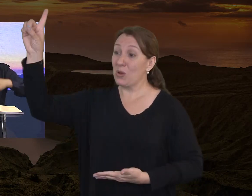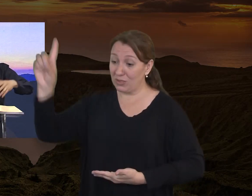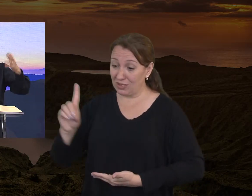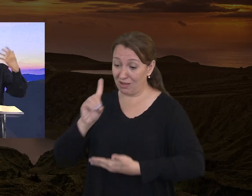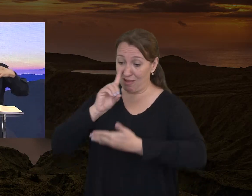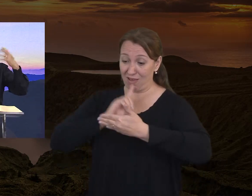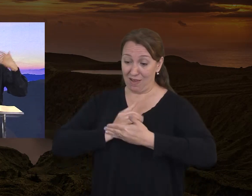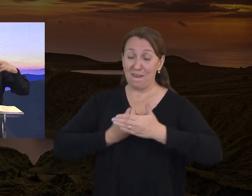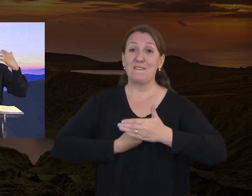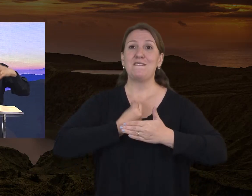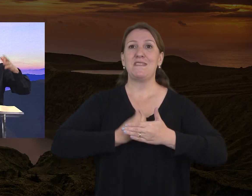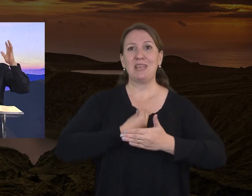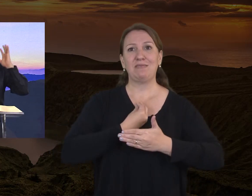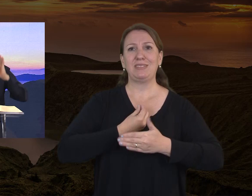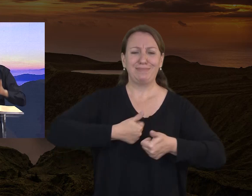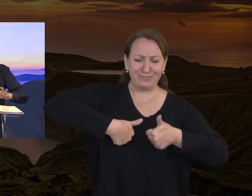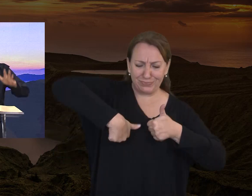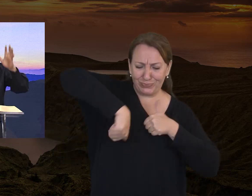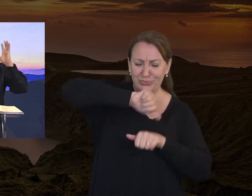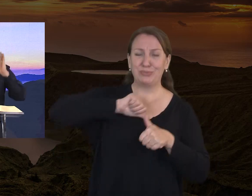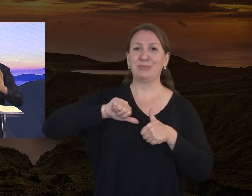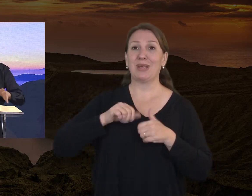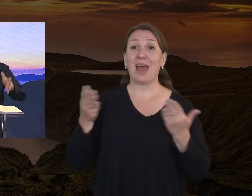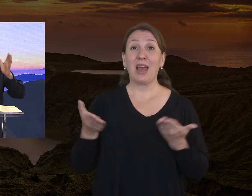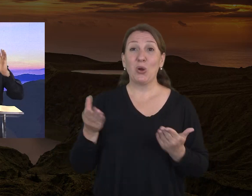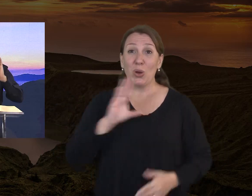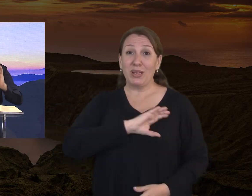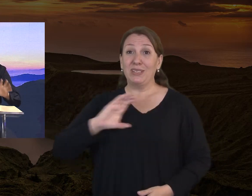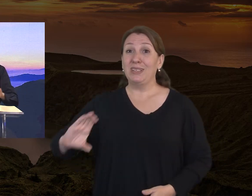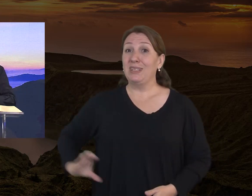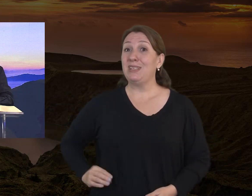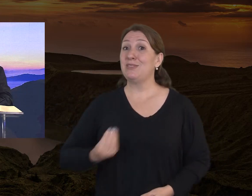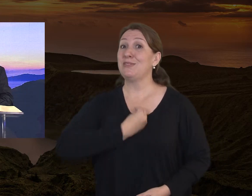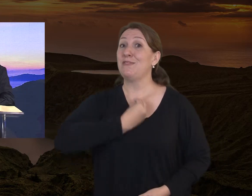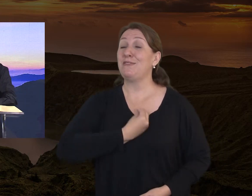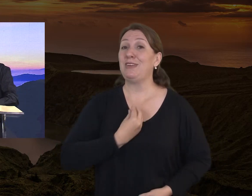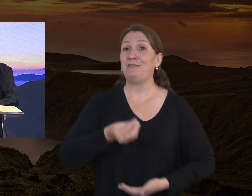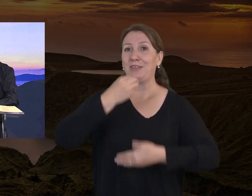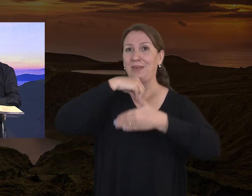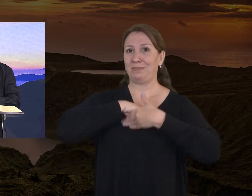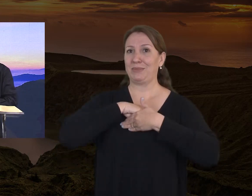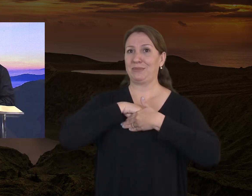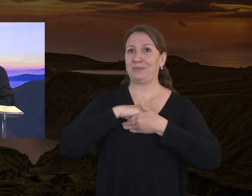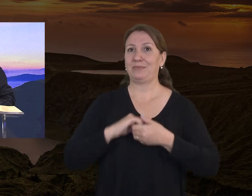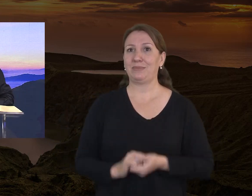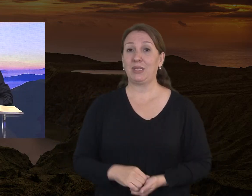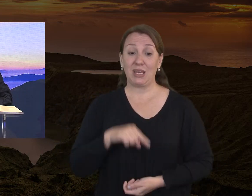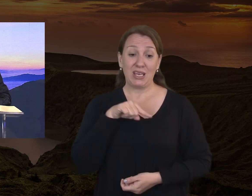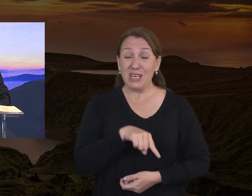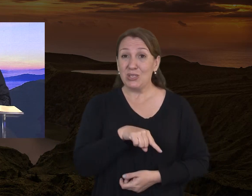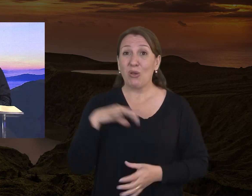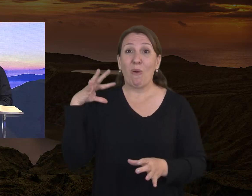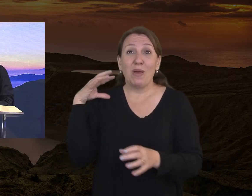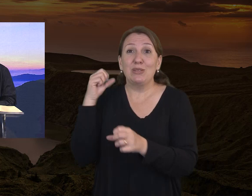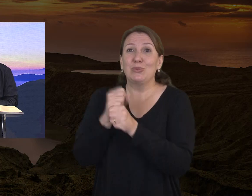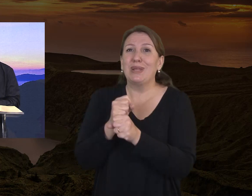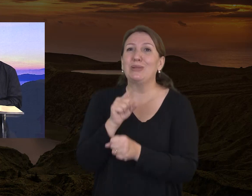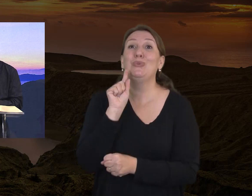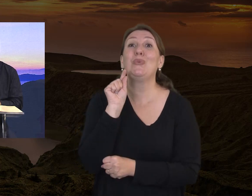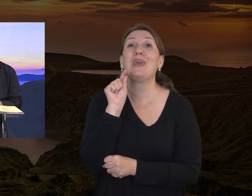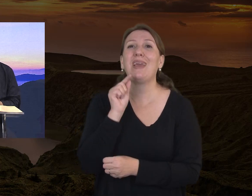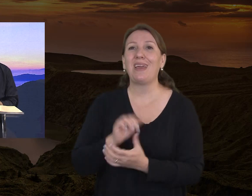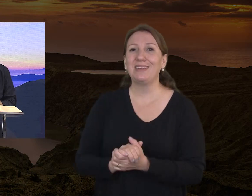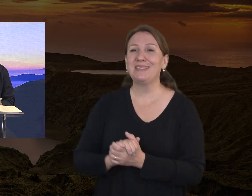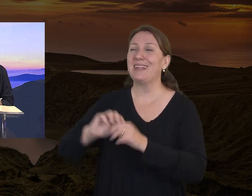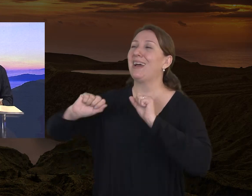Daqui para frente, não mais eu, mas Cristo vive em mim. Esse é o resultado da